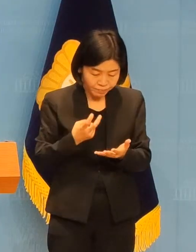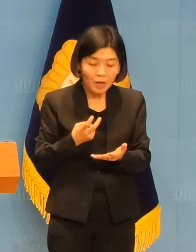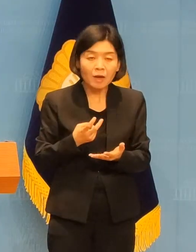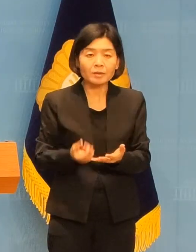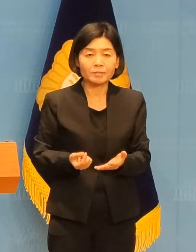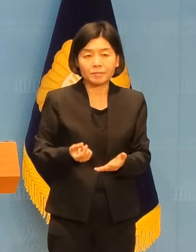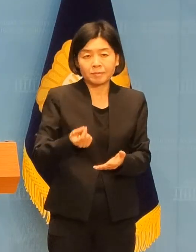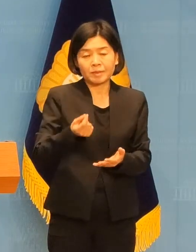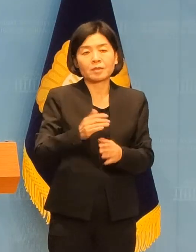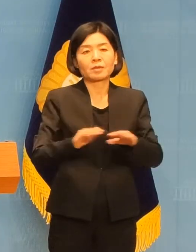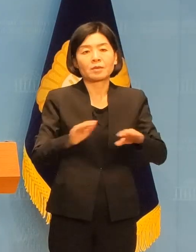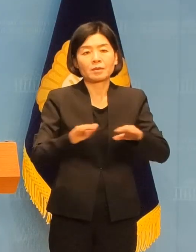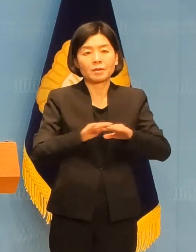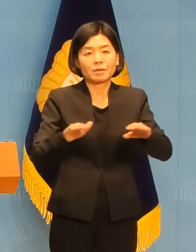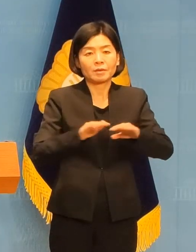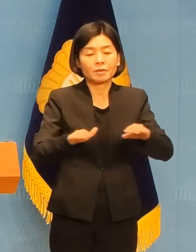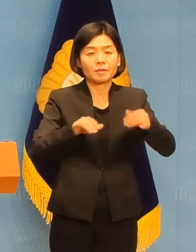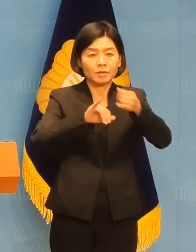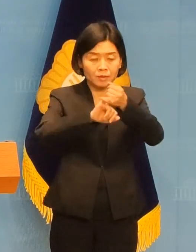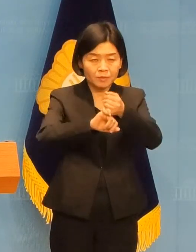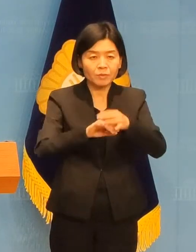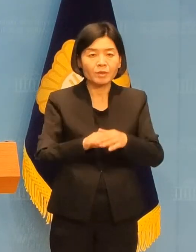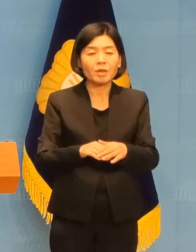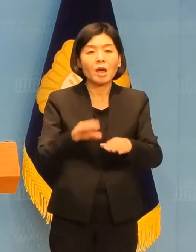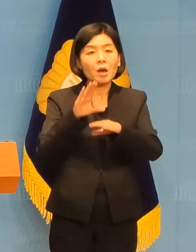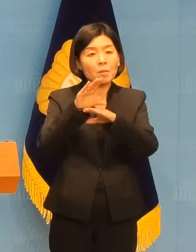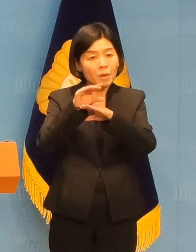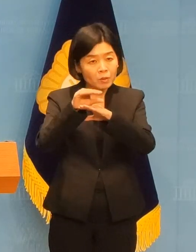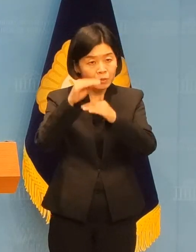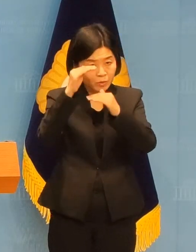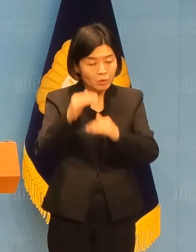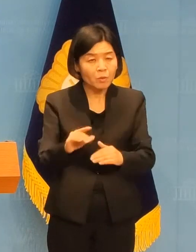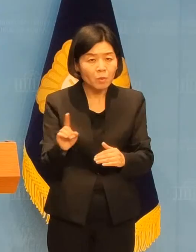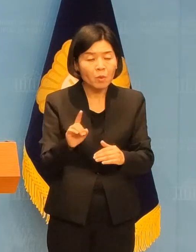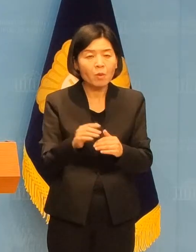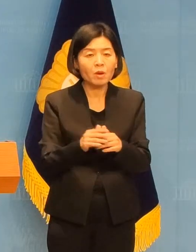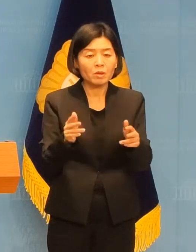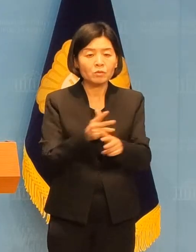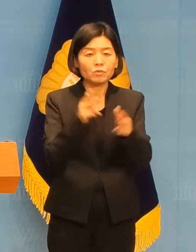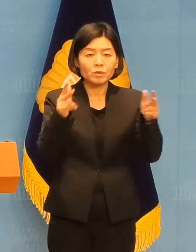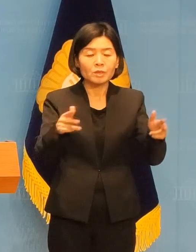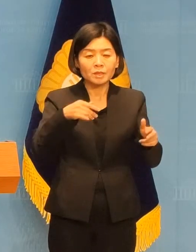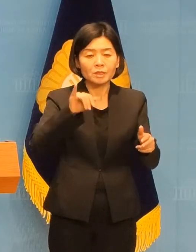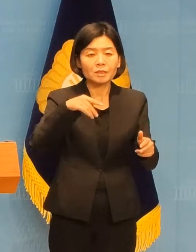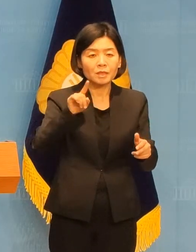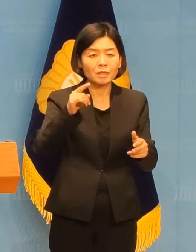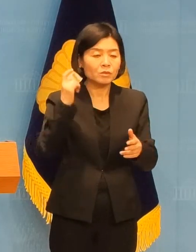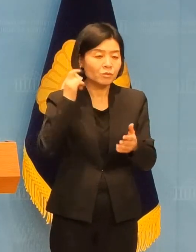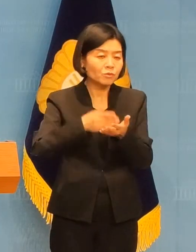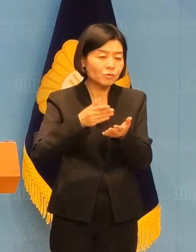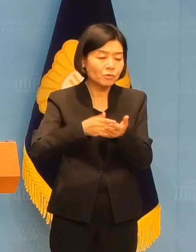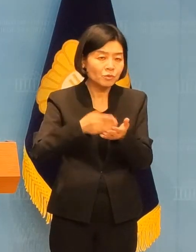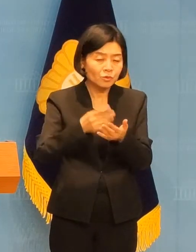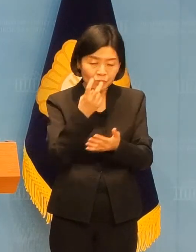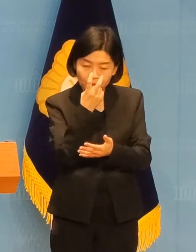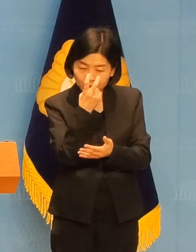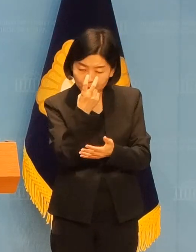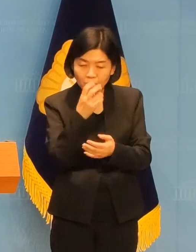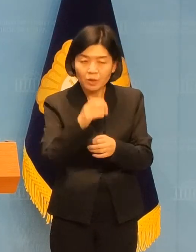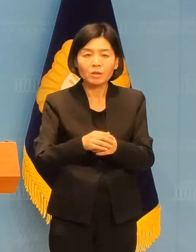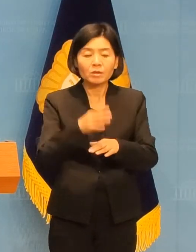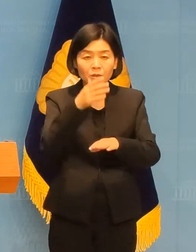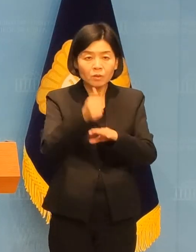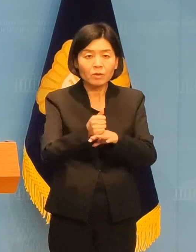신속하게 처리해 나가겠습니다. 방송 대응 보고입니다. 한 주간 시사 프로그램 및 뉴스 심층 모니터링한 결과